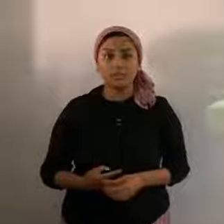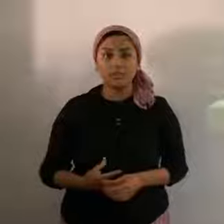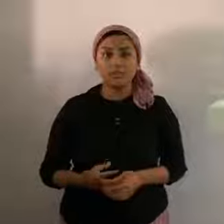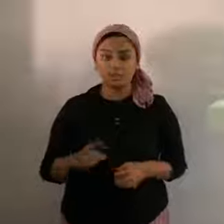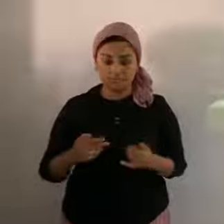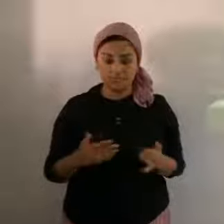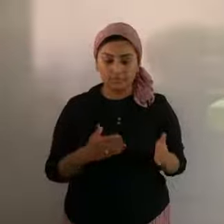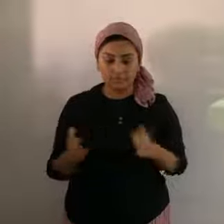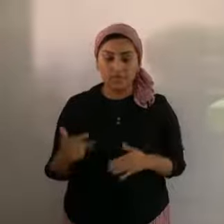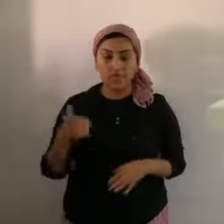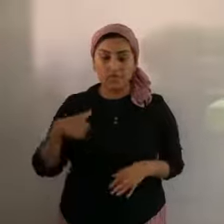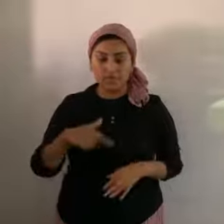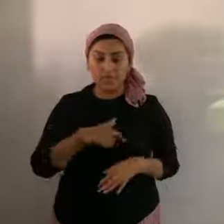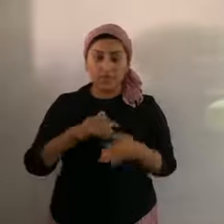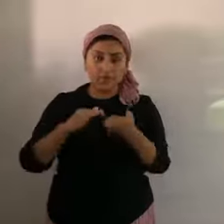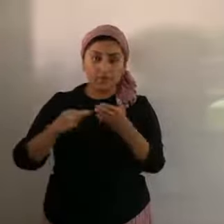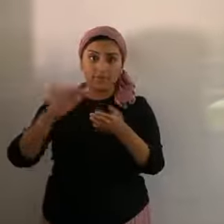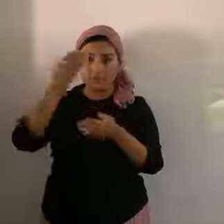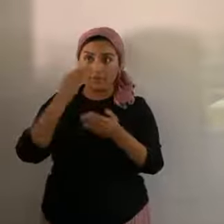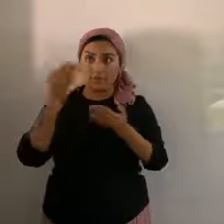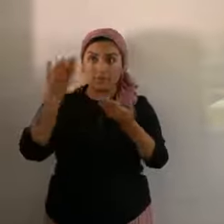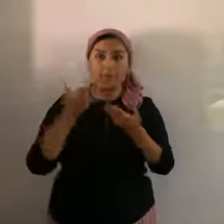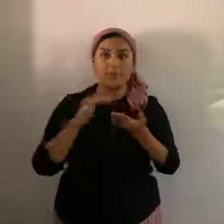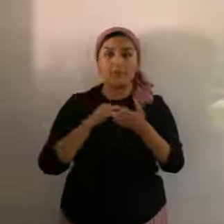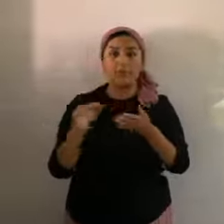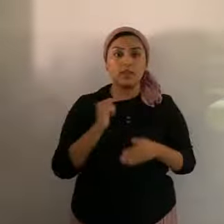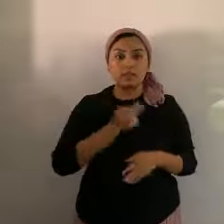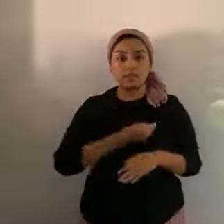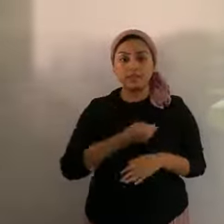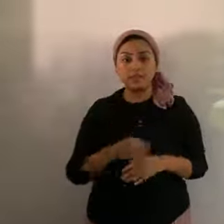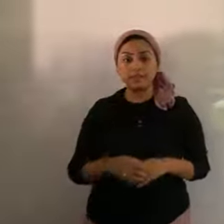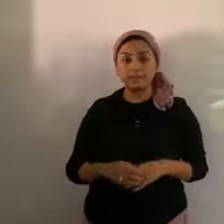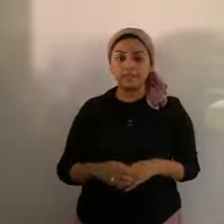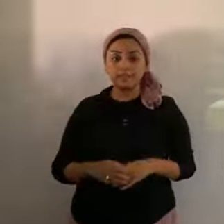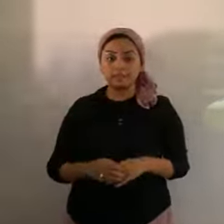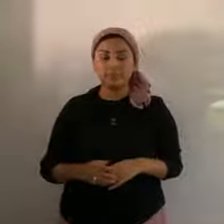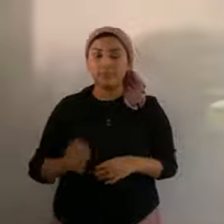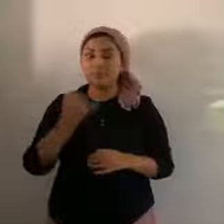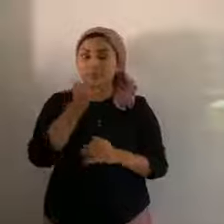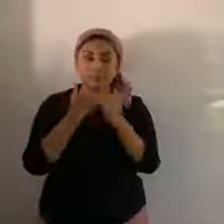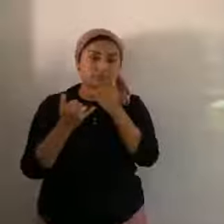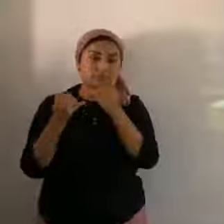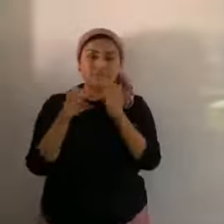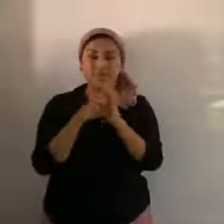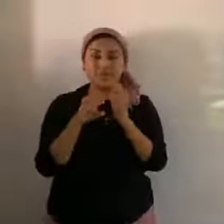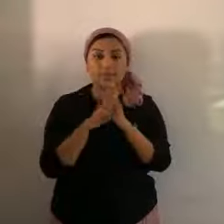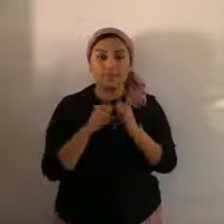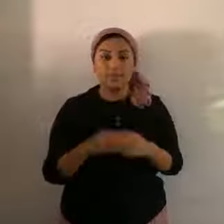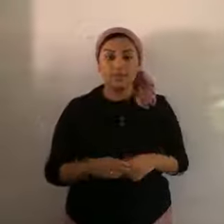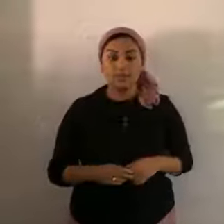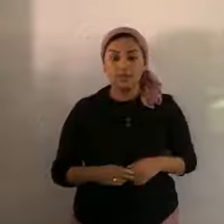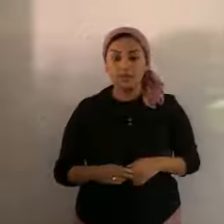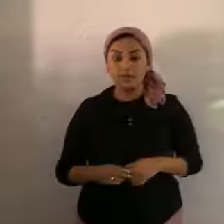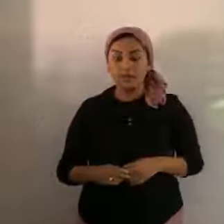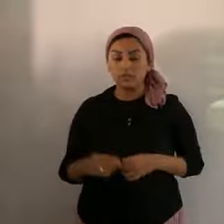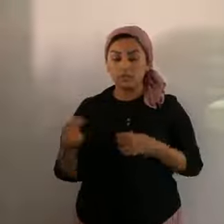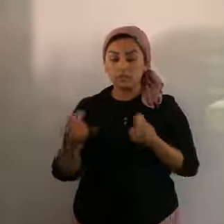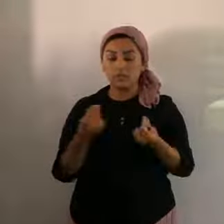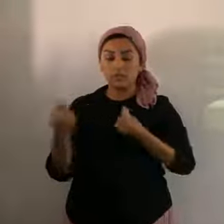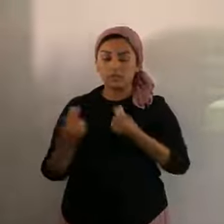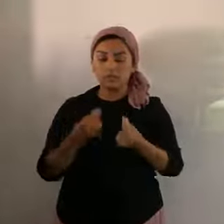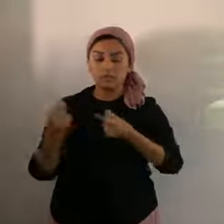Bueno, entonces nosotros perdonamos, Elohim nos perdona. Las transgresiones, por ejemplo, son las